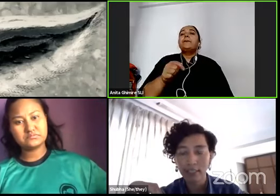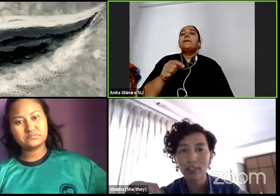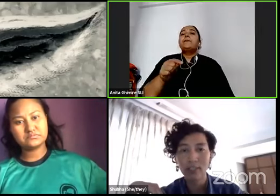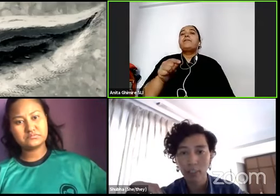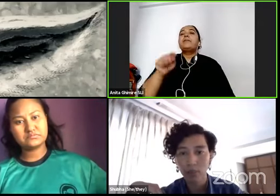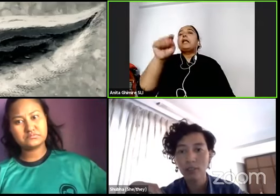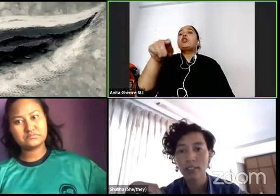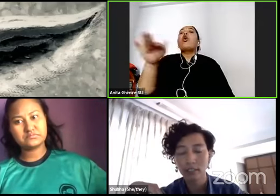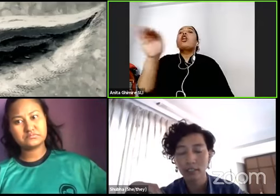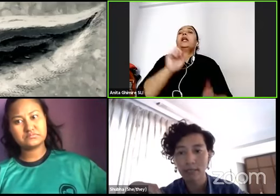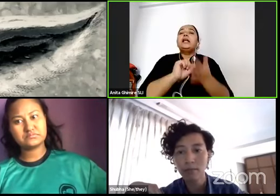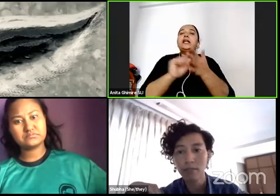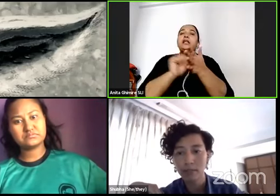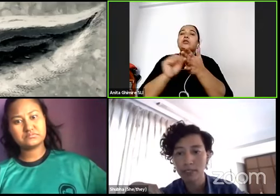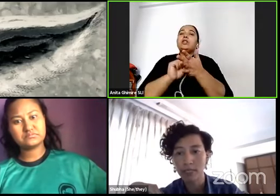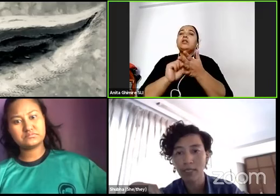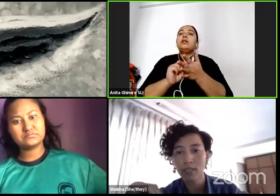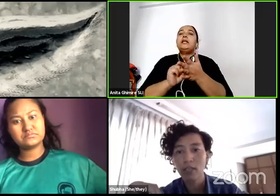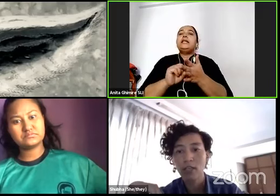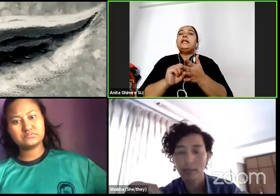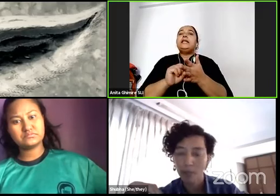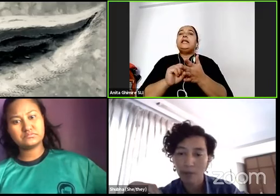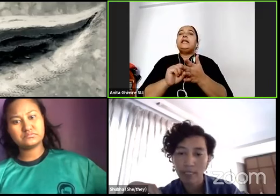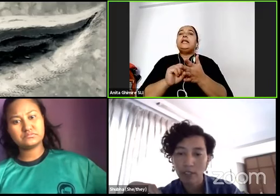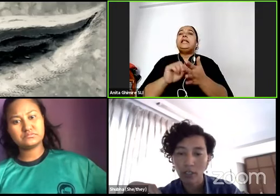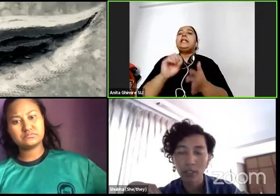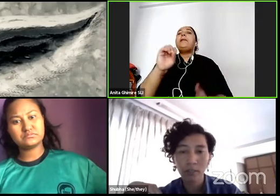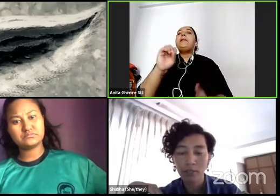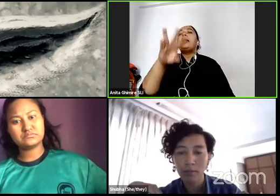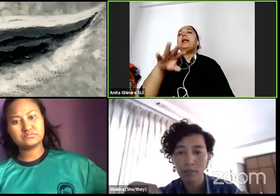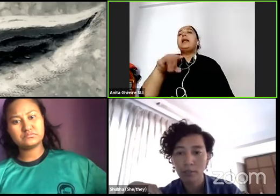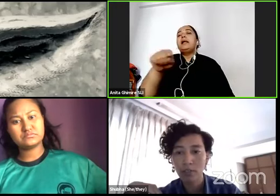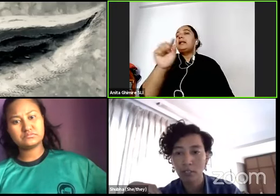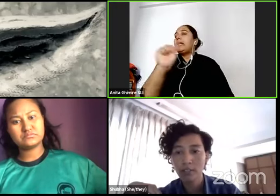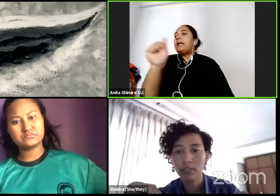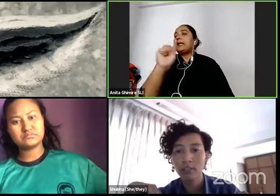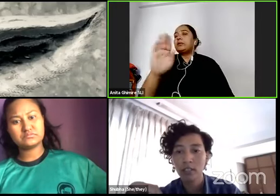@bodybodyandeda जस्तै फेसबुक, इन्स्टाग्राम र ट्विटरमा, अनि हाम्रो वेबसाइट छ